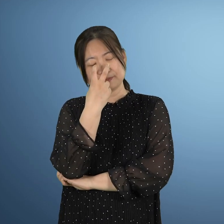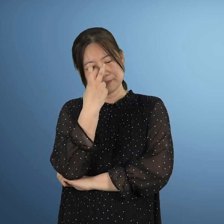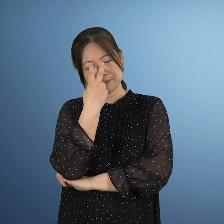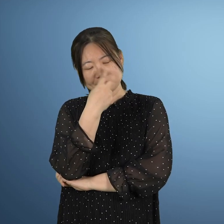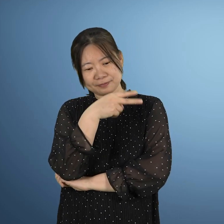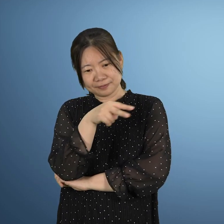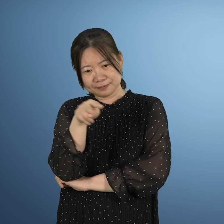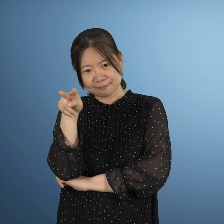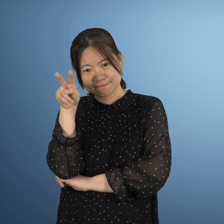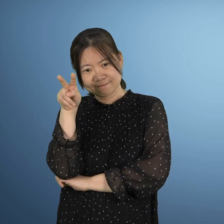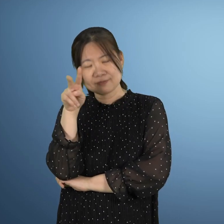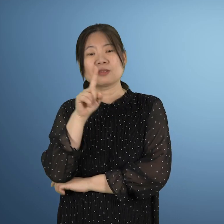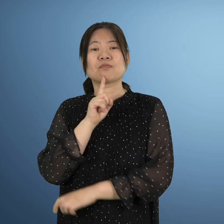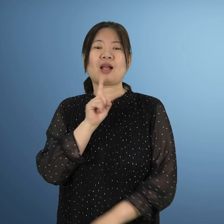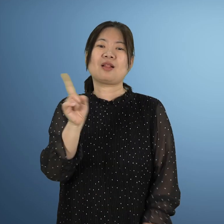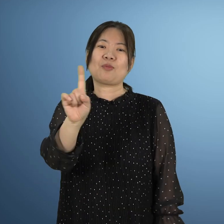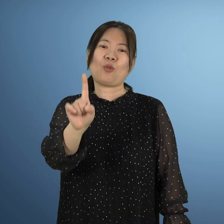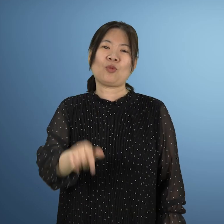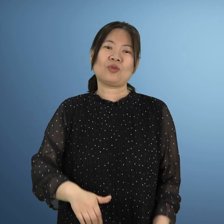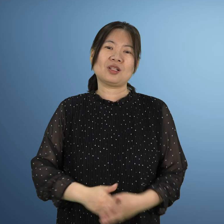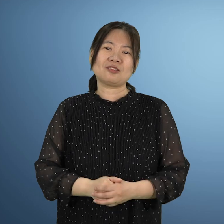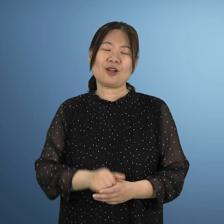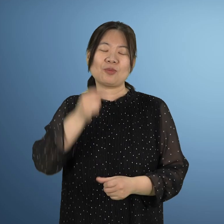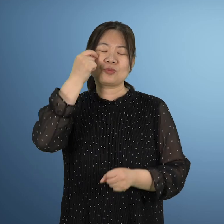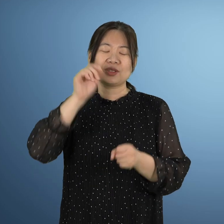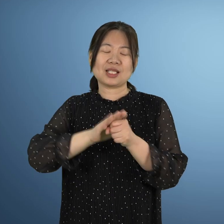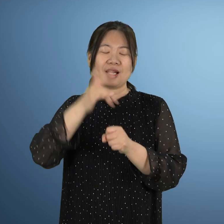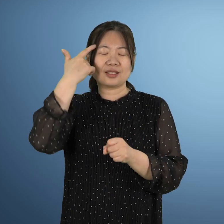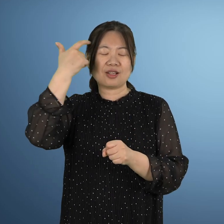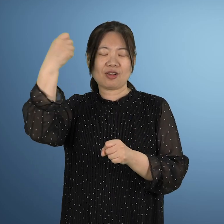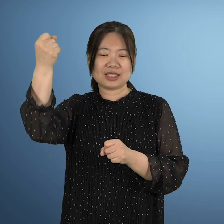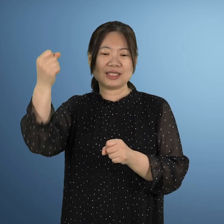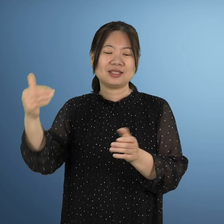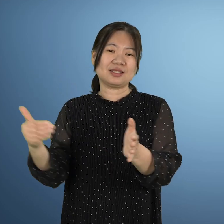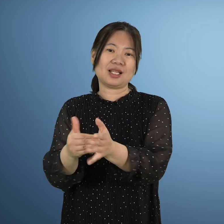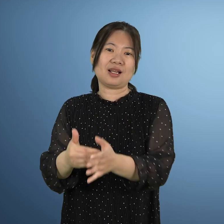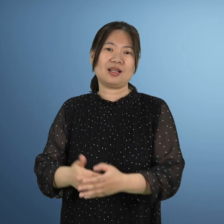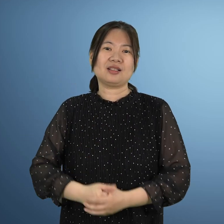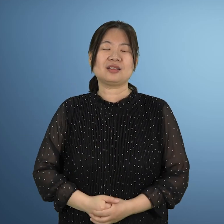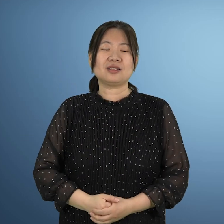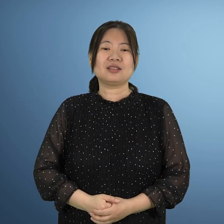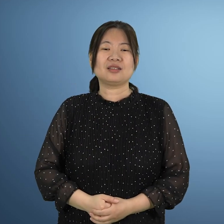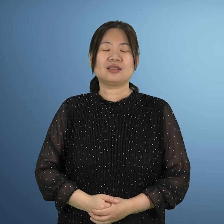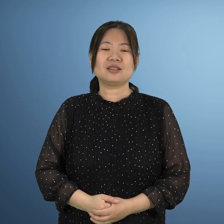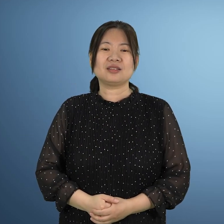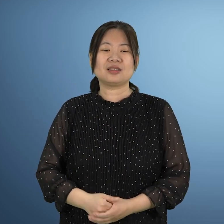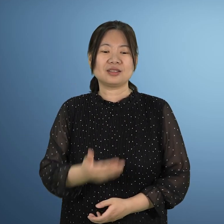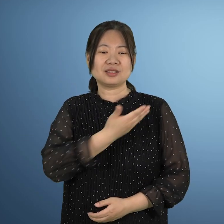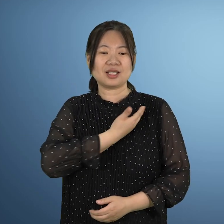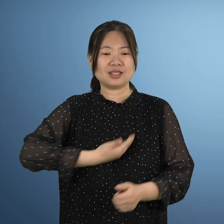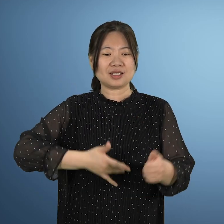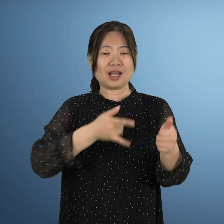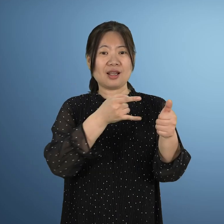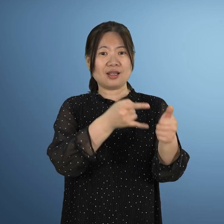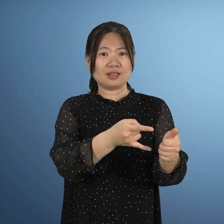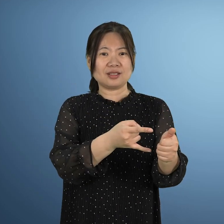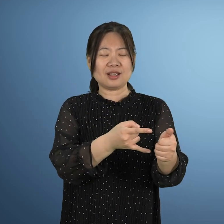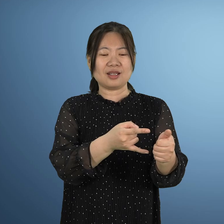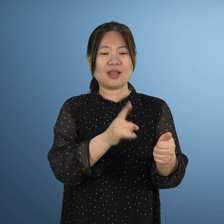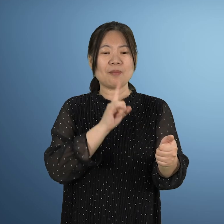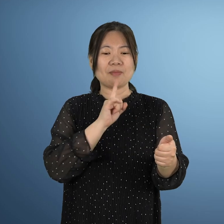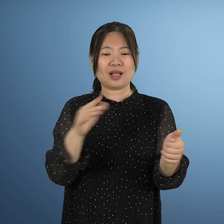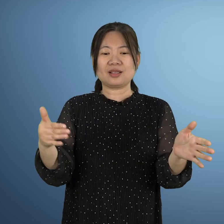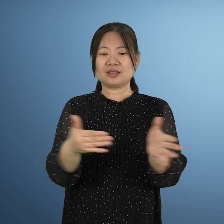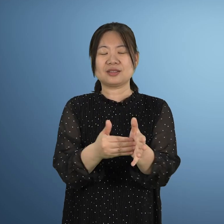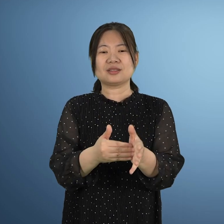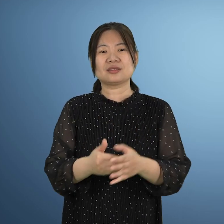바라보시면서 뭐라 그랬어요? 불쌍히 여기사. 그리고 제자들에게 딱